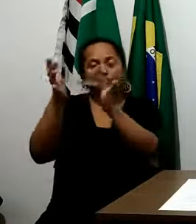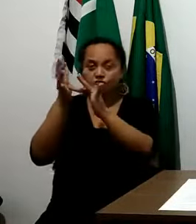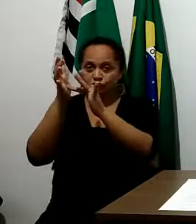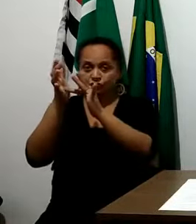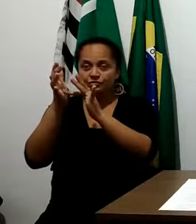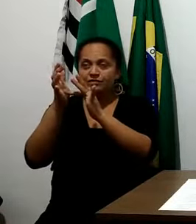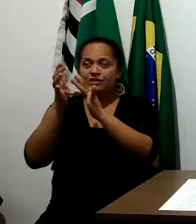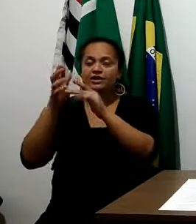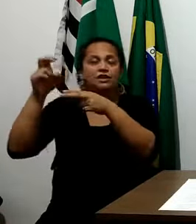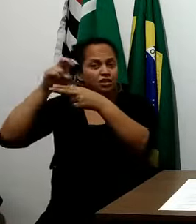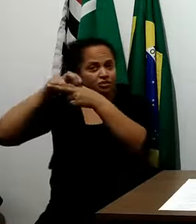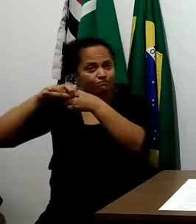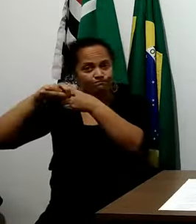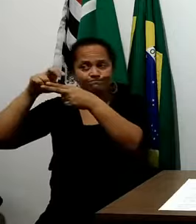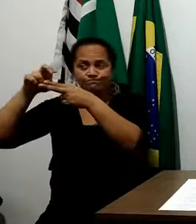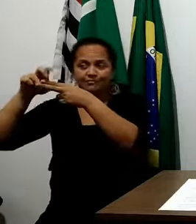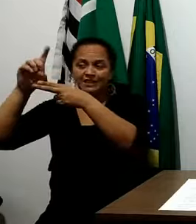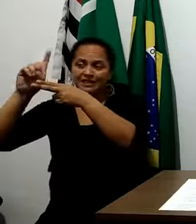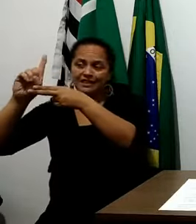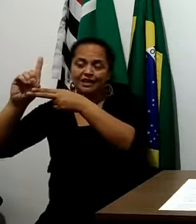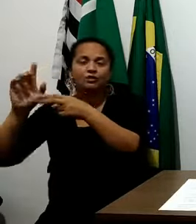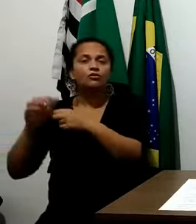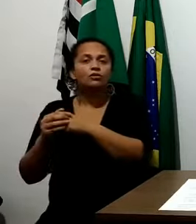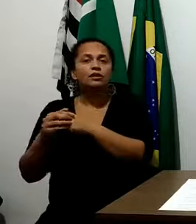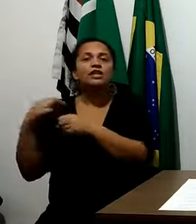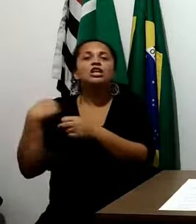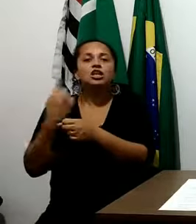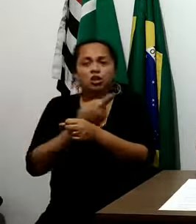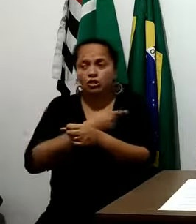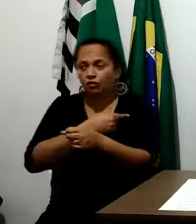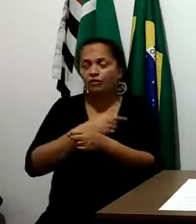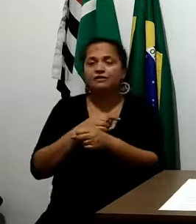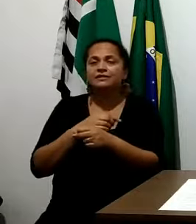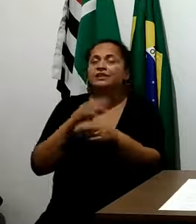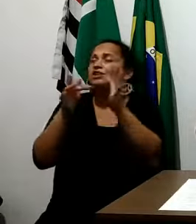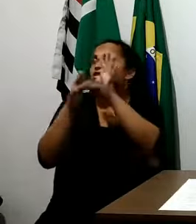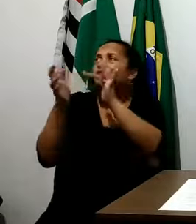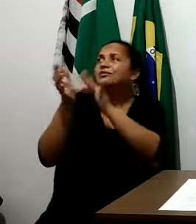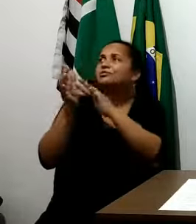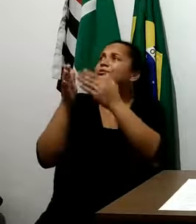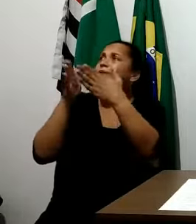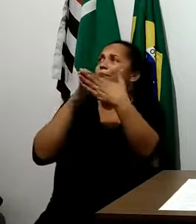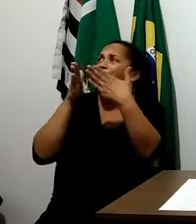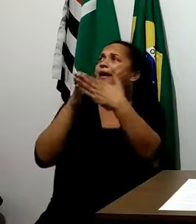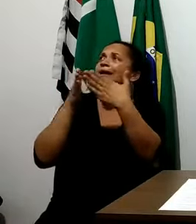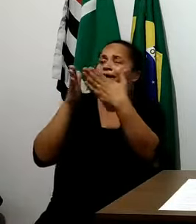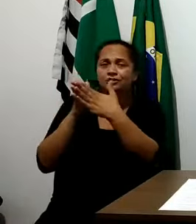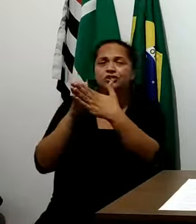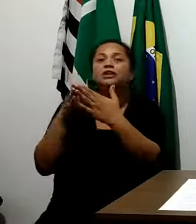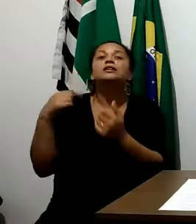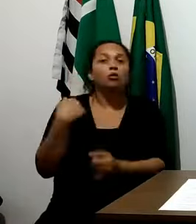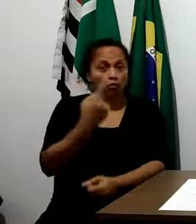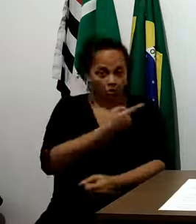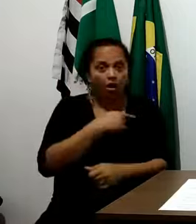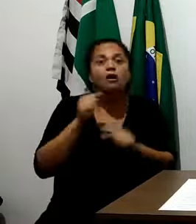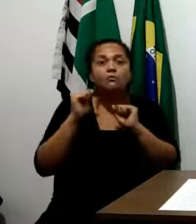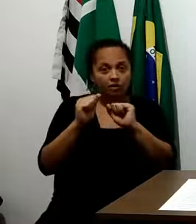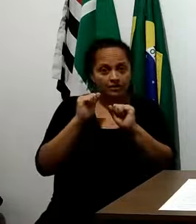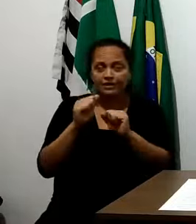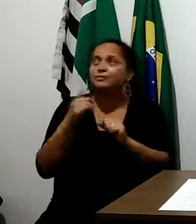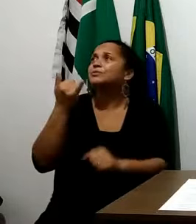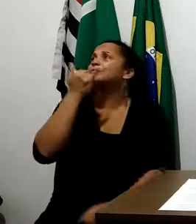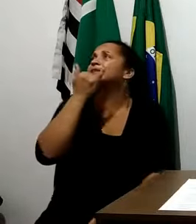Deus e intercede a favor de nós. Por isso nós podemos entrar diante da presença de Deus, pedir perdão pelos nossos pecados